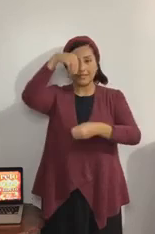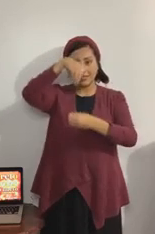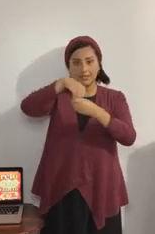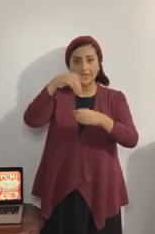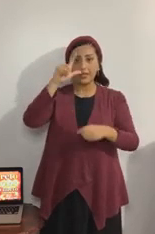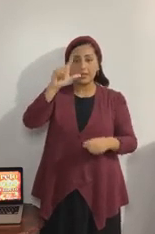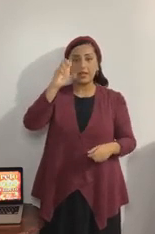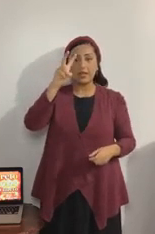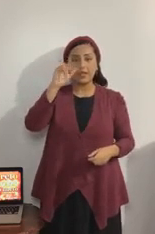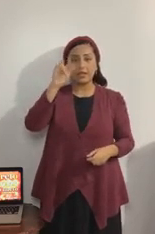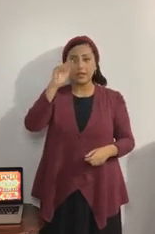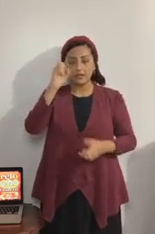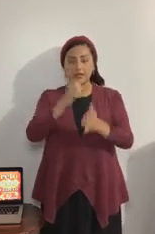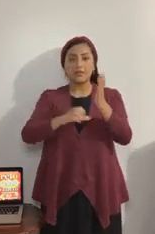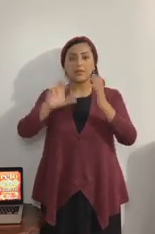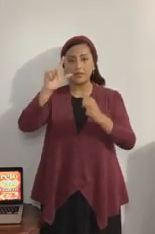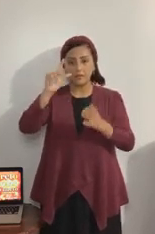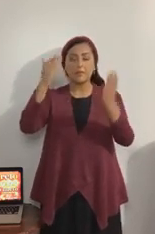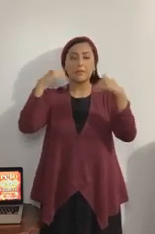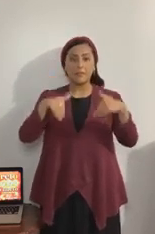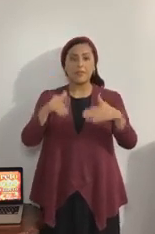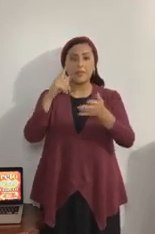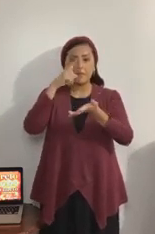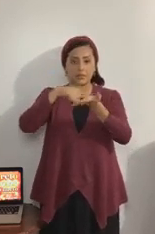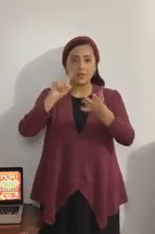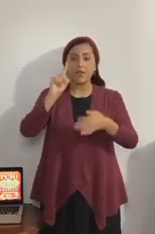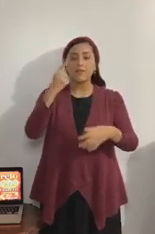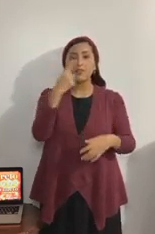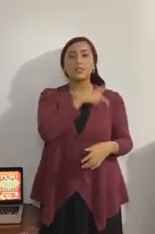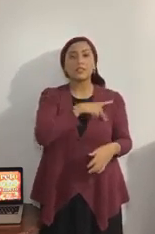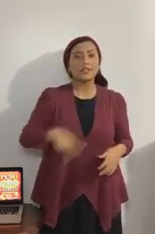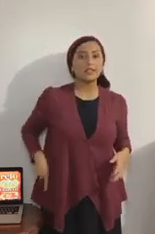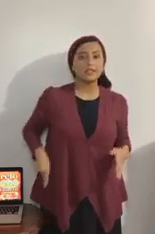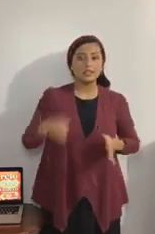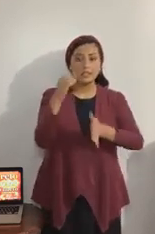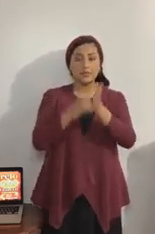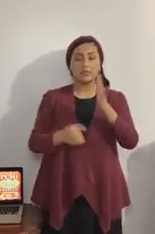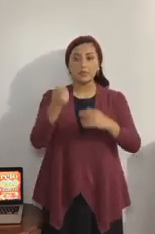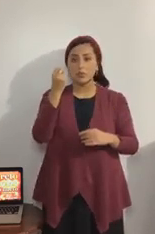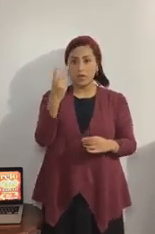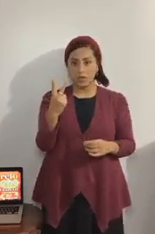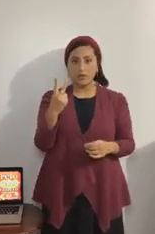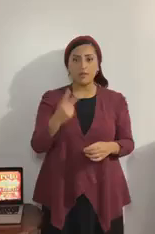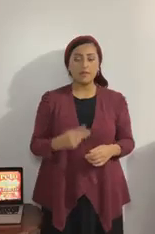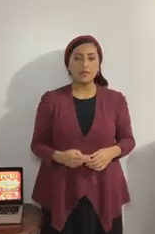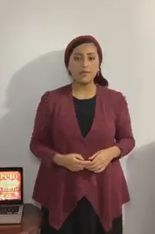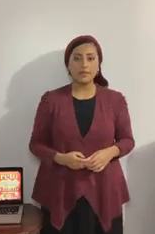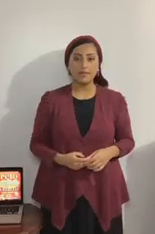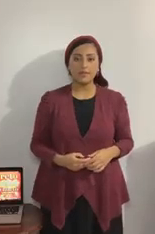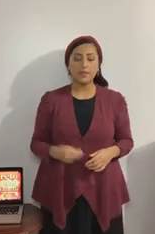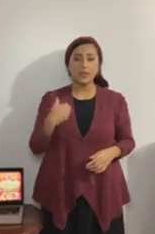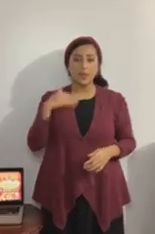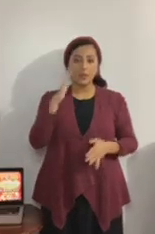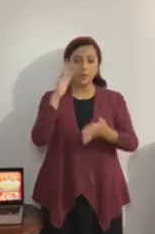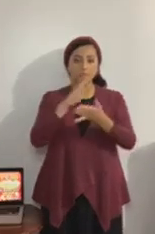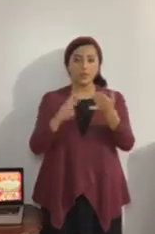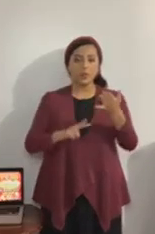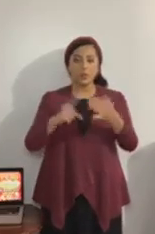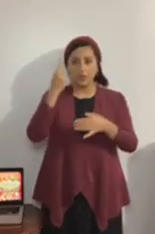Primera de Reyes, por favor, y vamos al capítulo 12. Y voy a leer para que quede grabado del